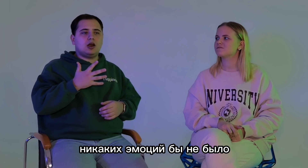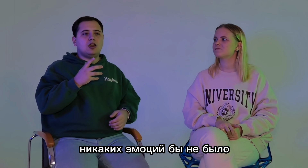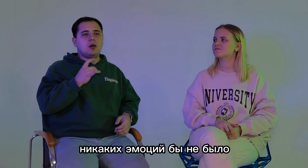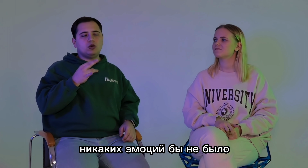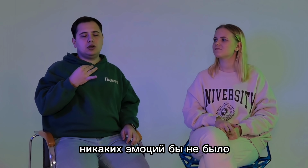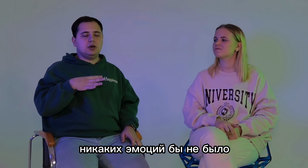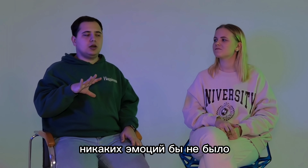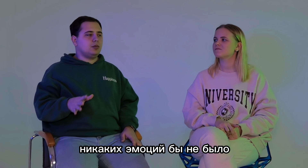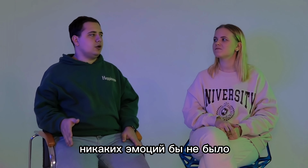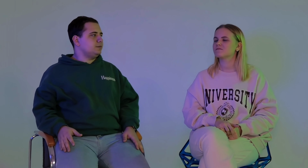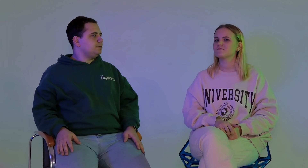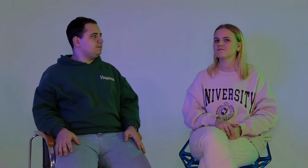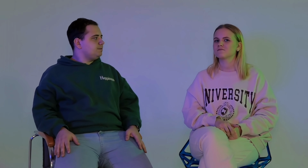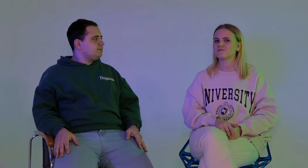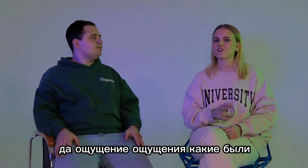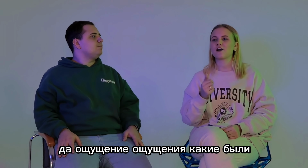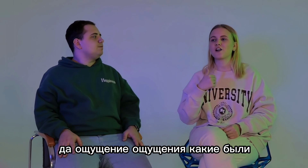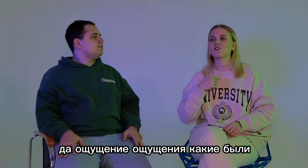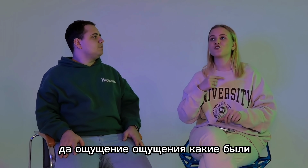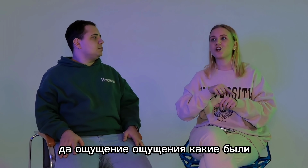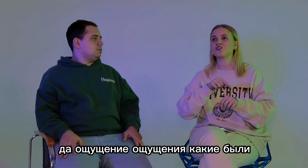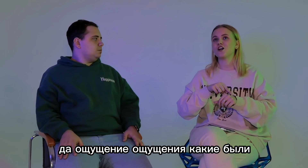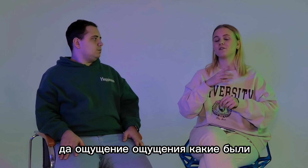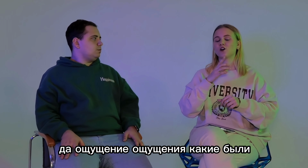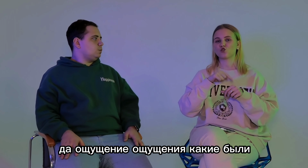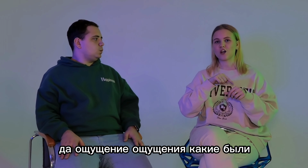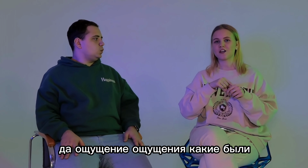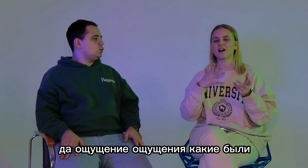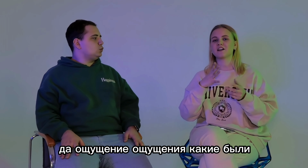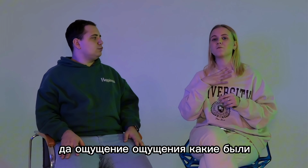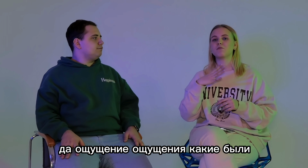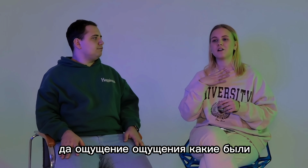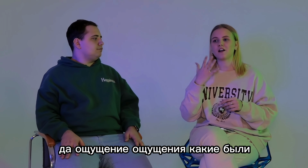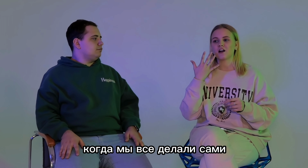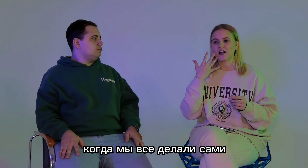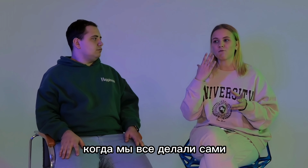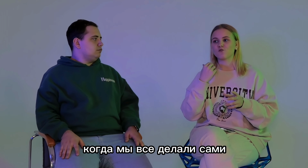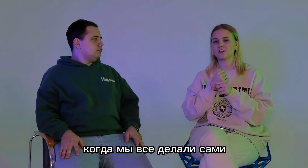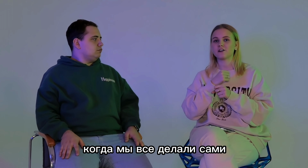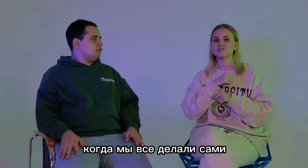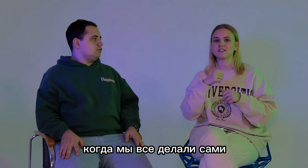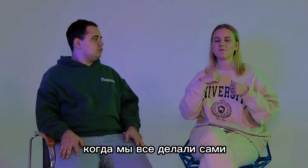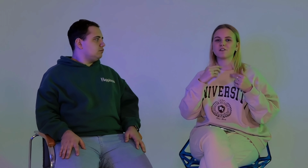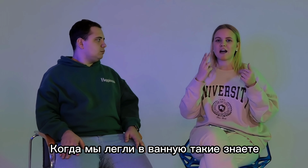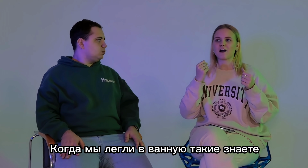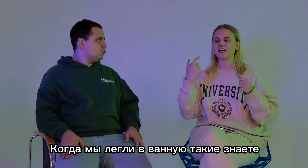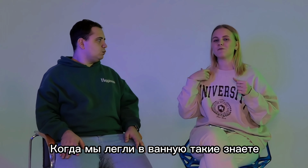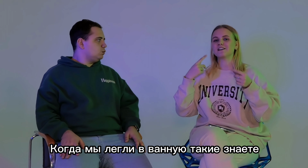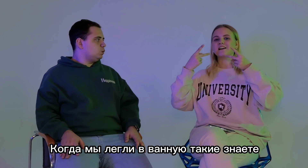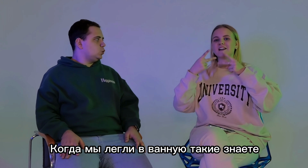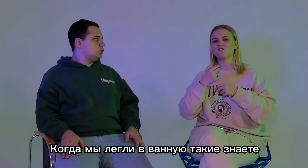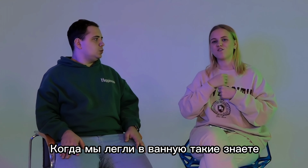никаких эмоций бы не было. Да, ощущения какие были, когда мы все делали сами. Да, когда мы легли в